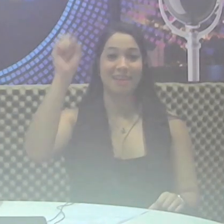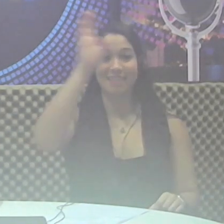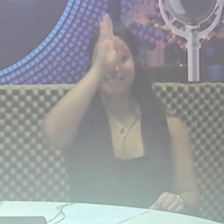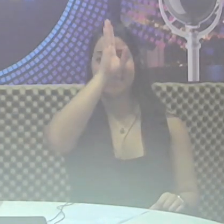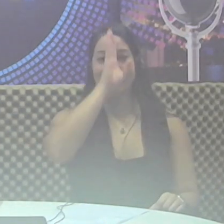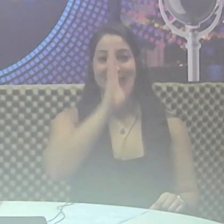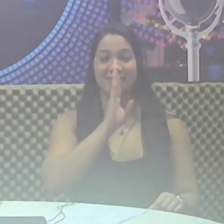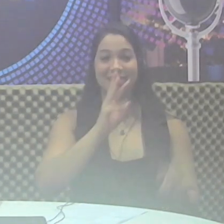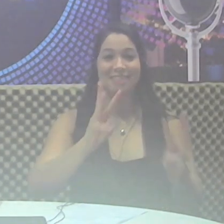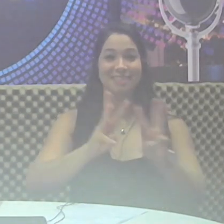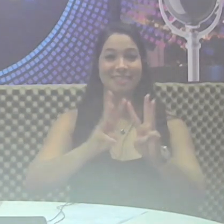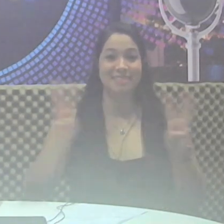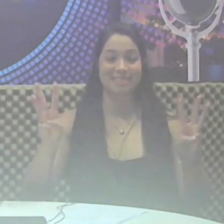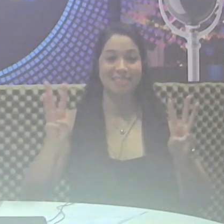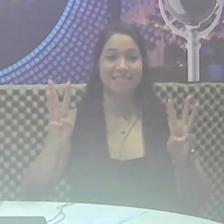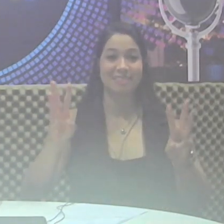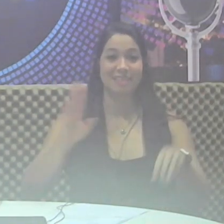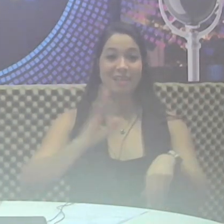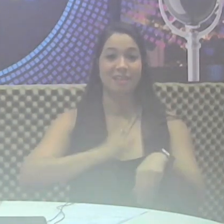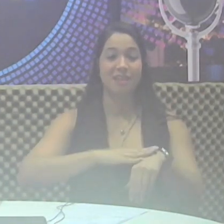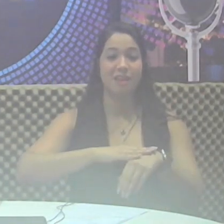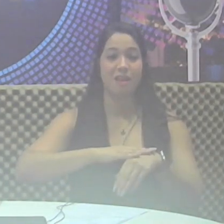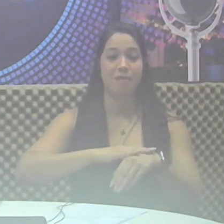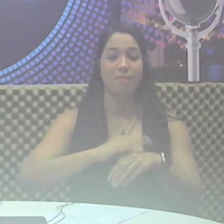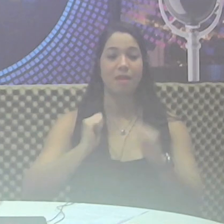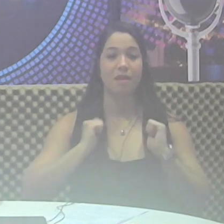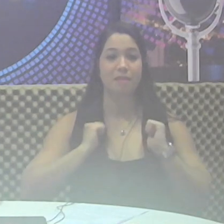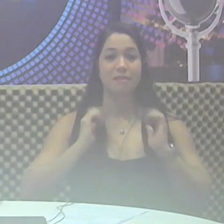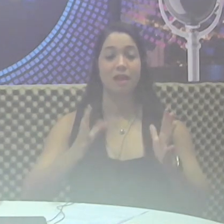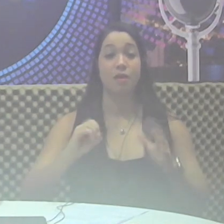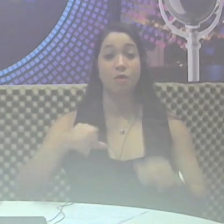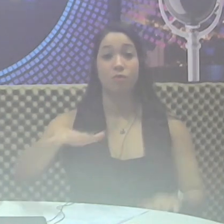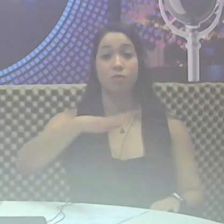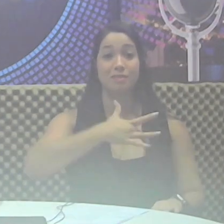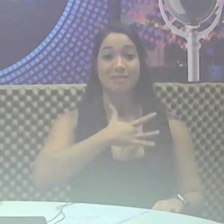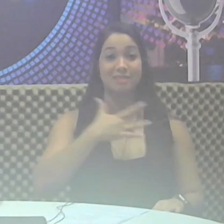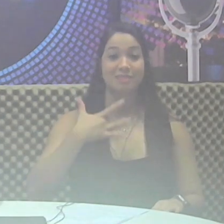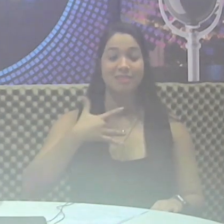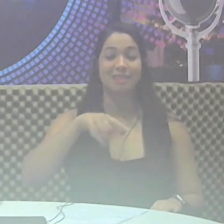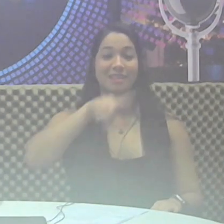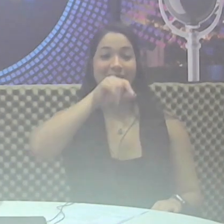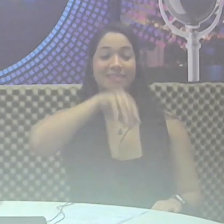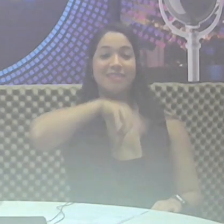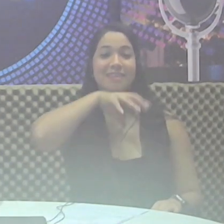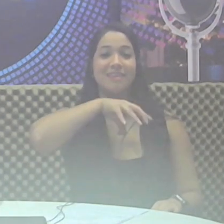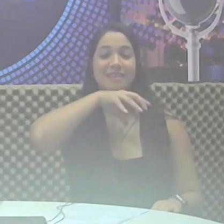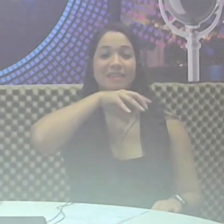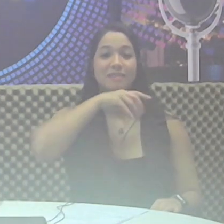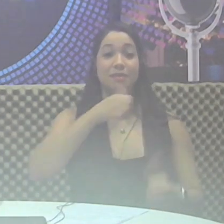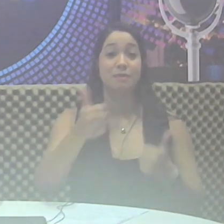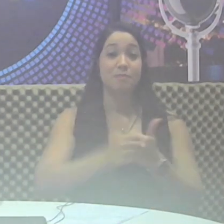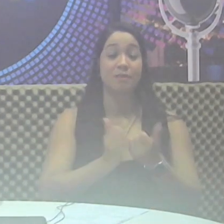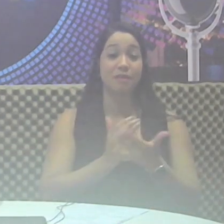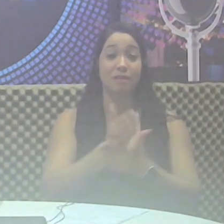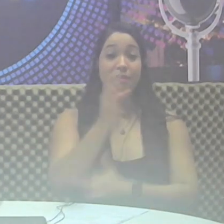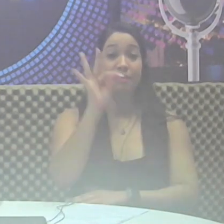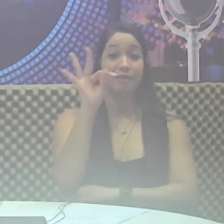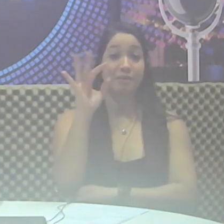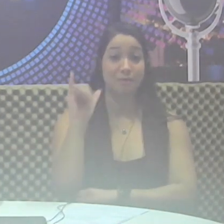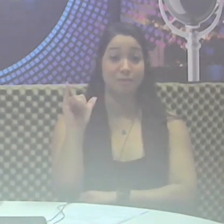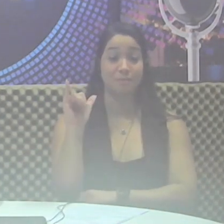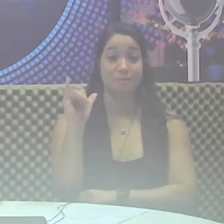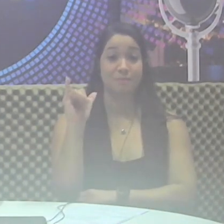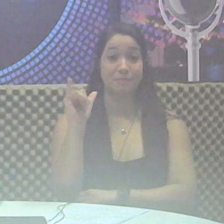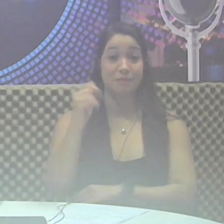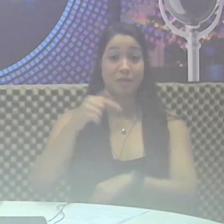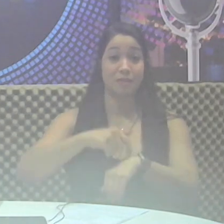gratuitamente, pelo site da Time Action ou no Espaço Saúde no Parque do Sabiá, próximo à entrada do Tibere,